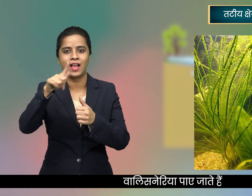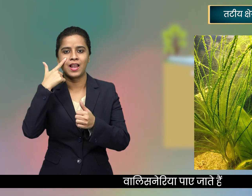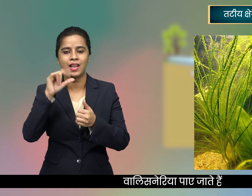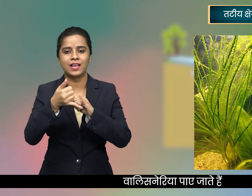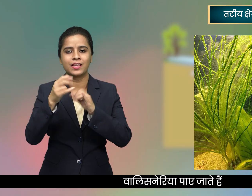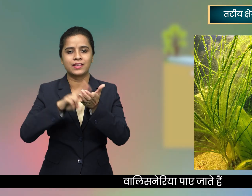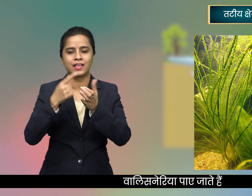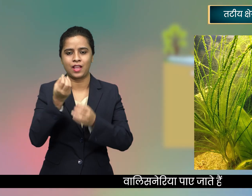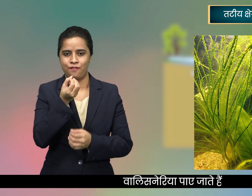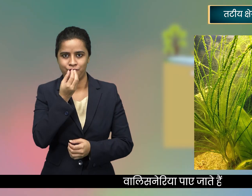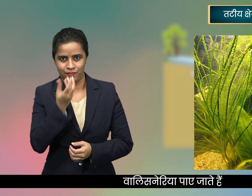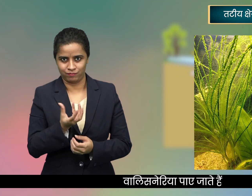वॉलिस्नेरिया पाए जाते हैं।